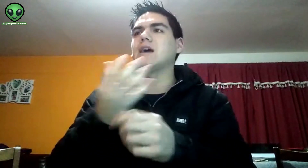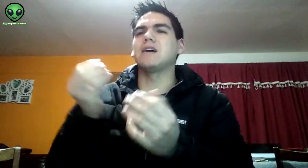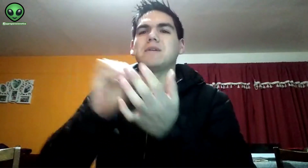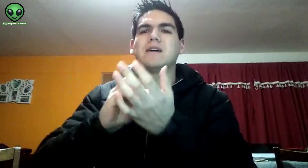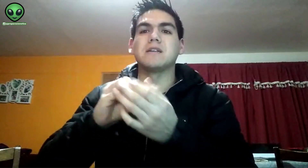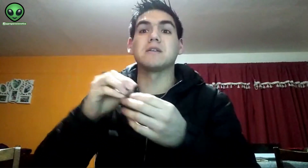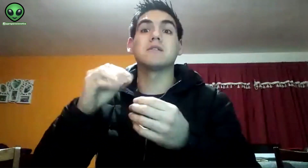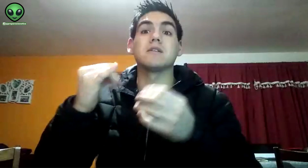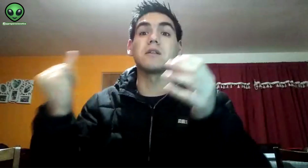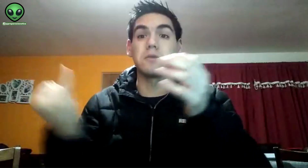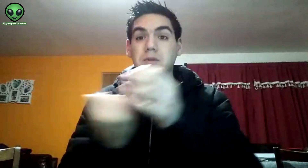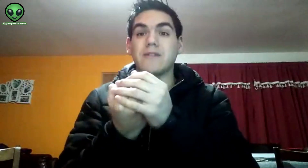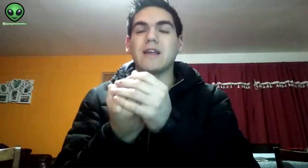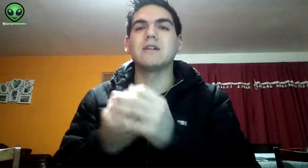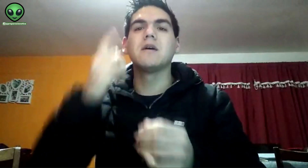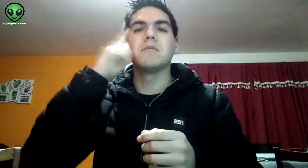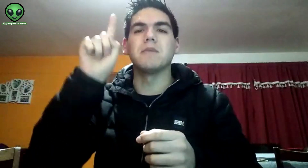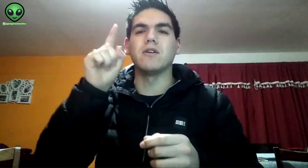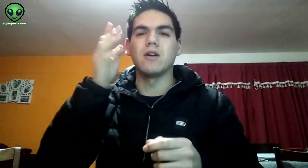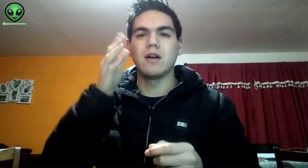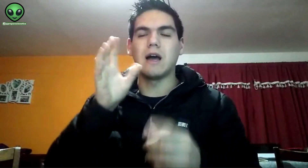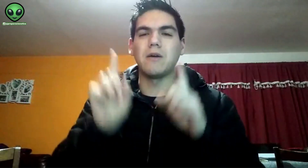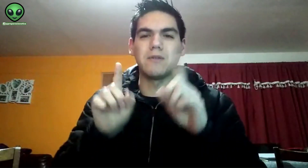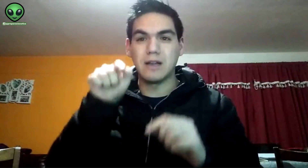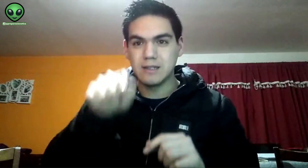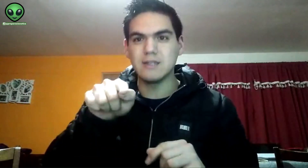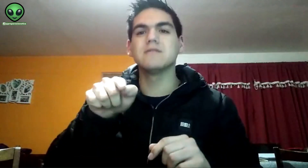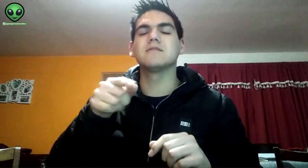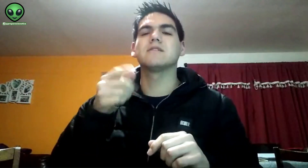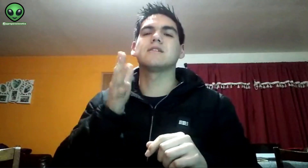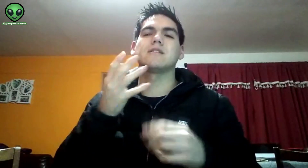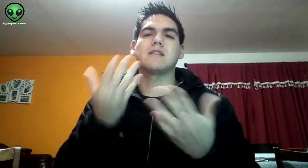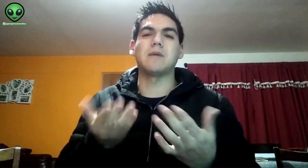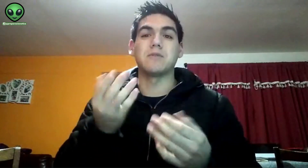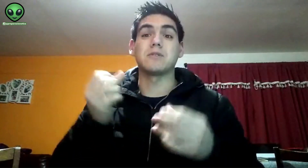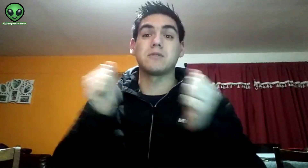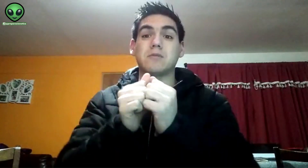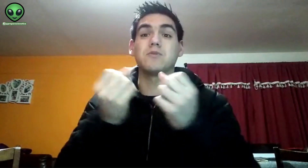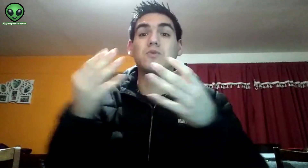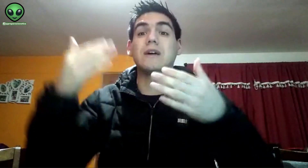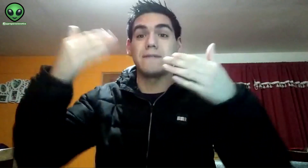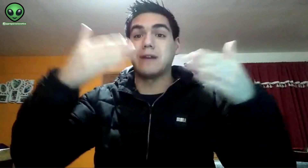haya más inclusividad, pero aún así estamos con muchas